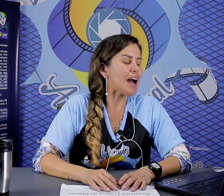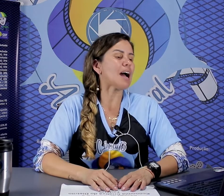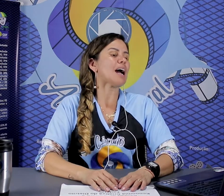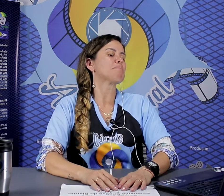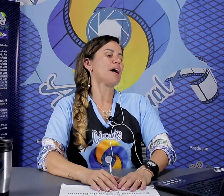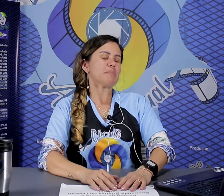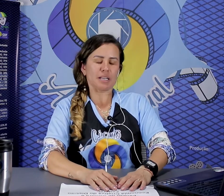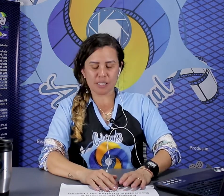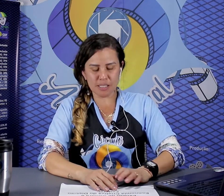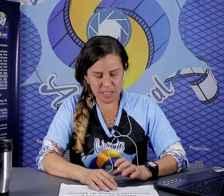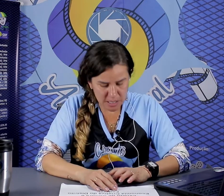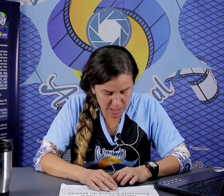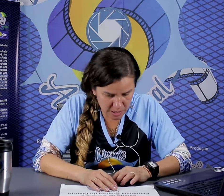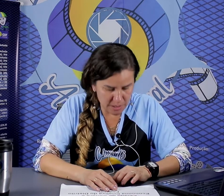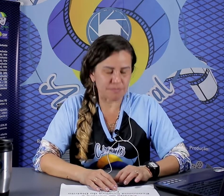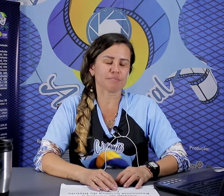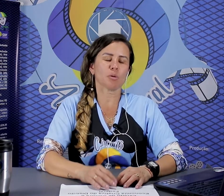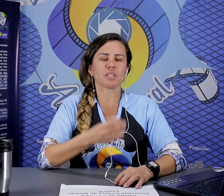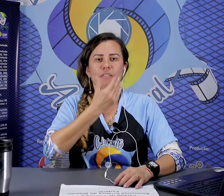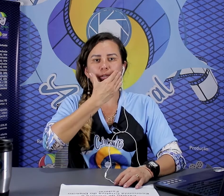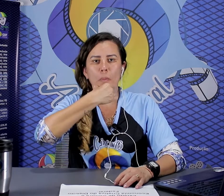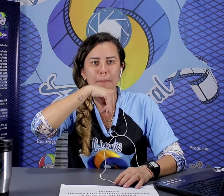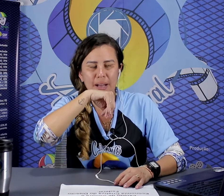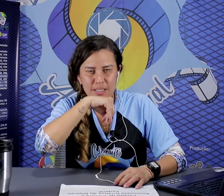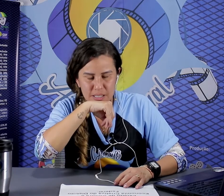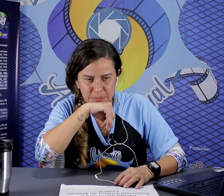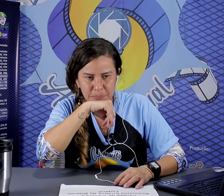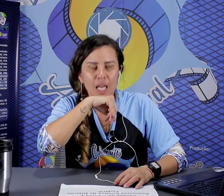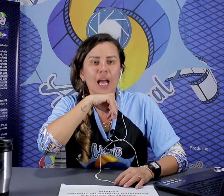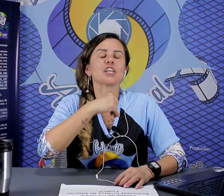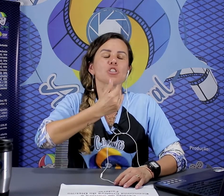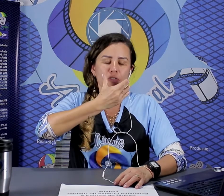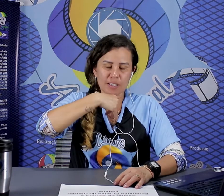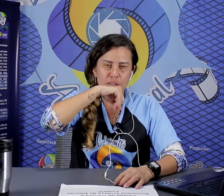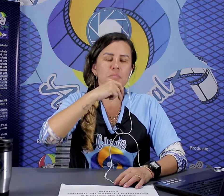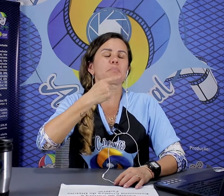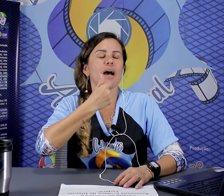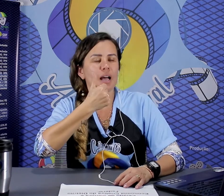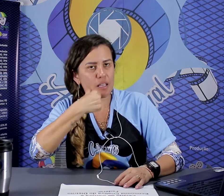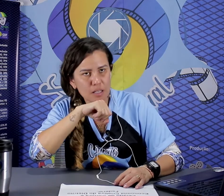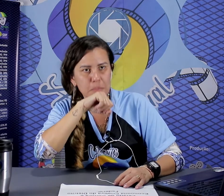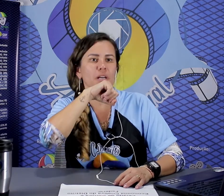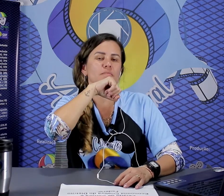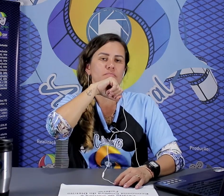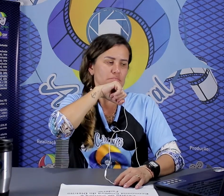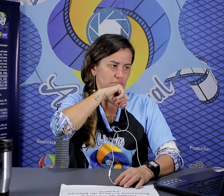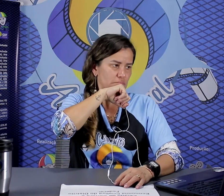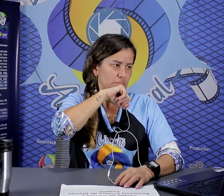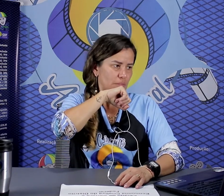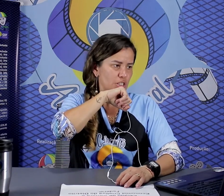Ah, pai, sim. Que eu pensei que tava falando do papai, assim. A gente faz pai e mãe. A gente não